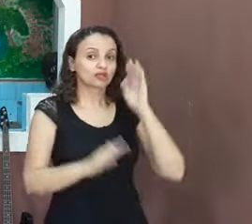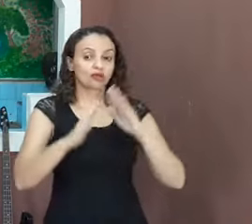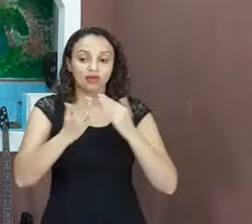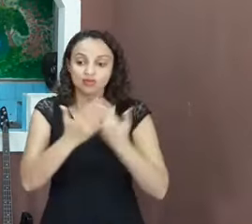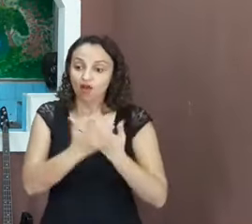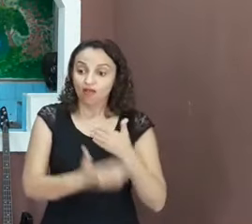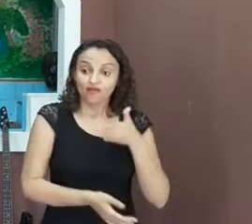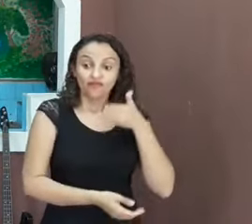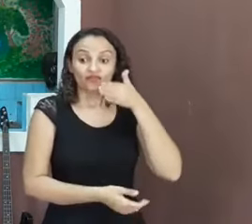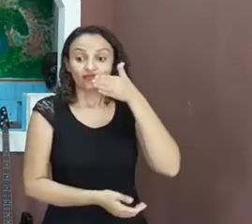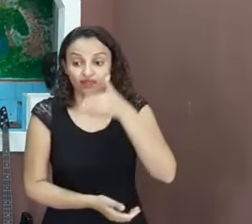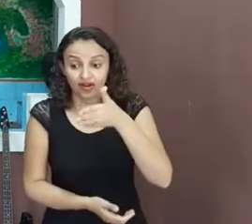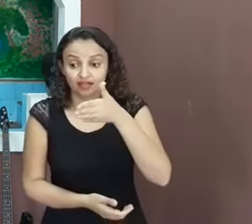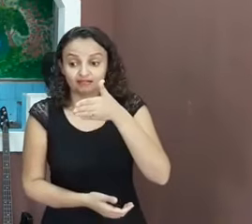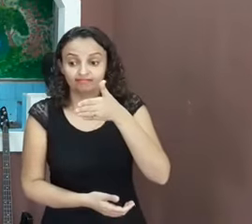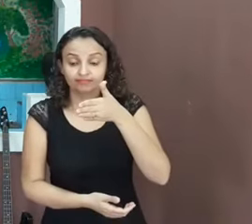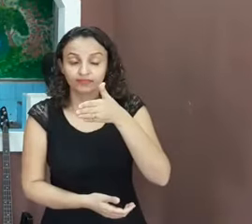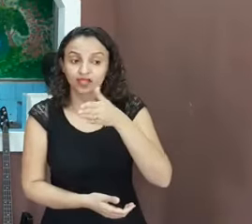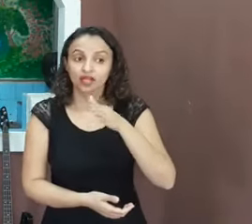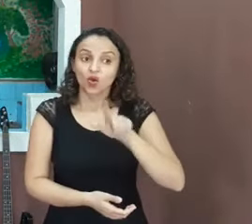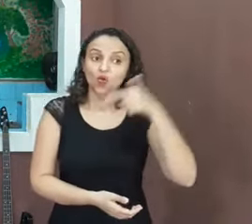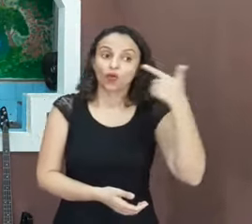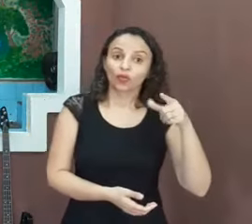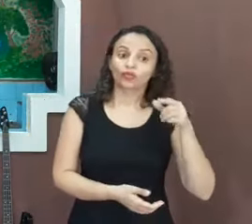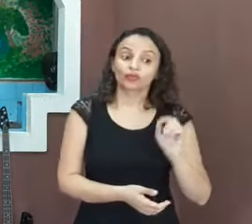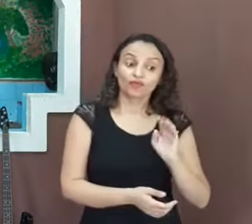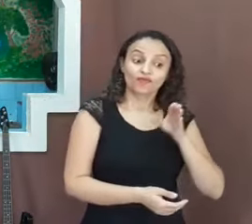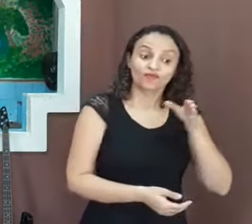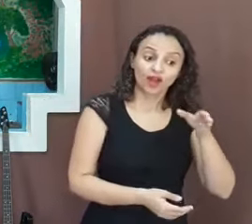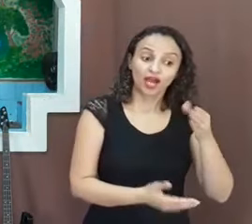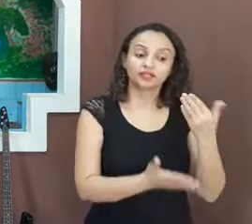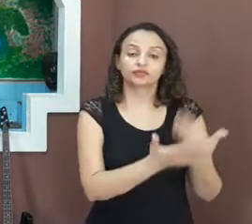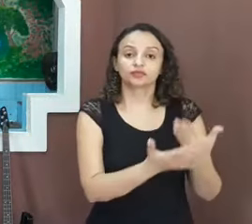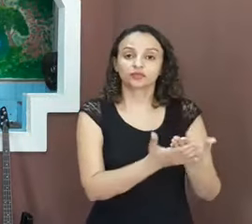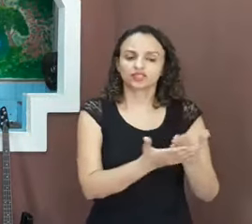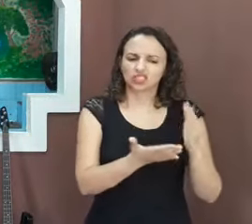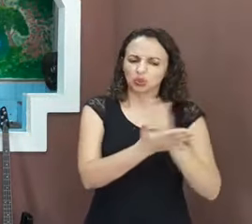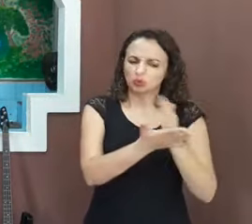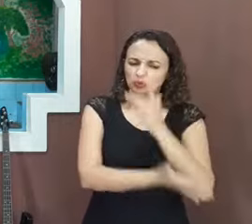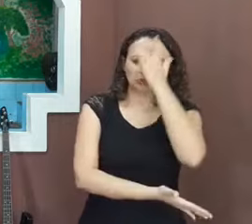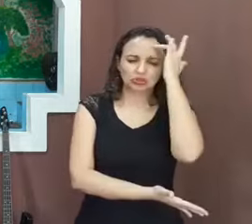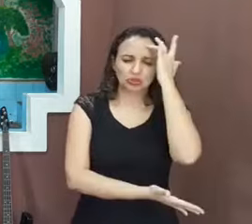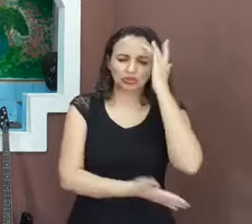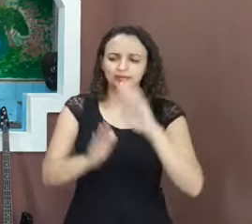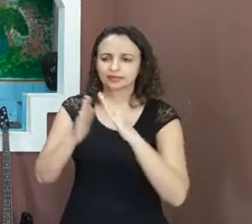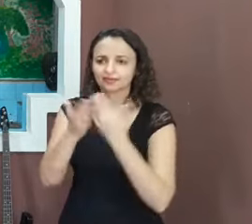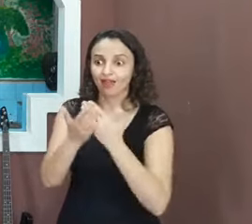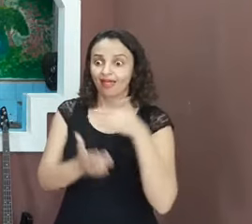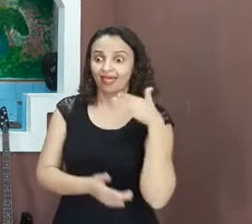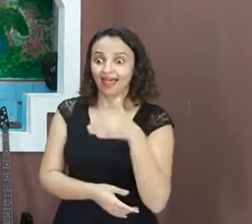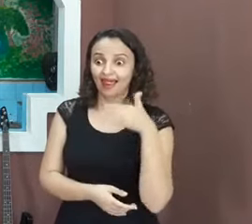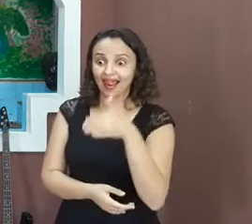é estudar. Tem gente que passa o ano todo na escola sem estudar